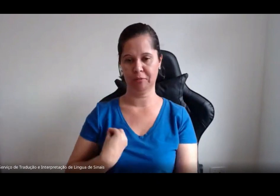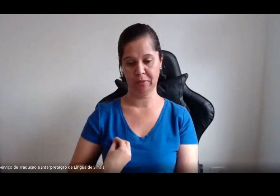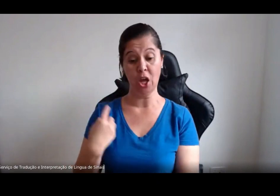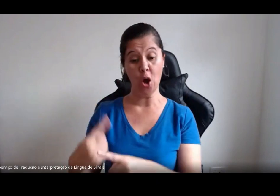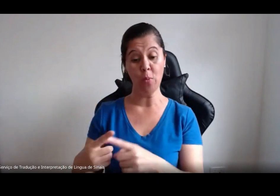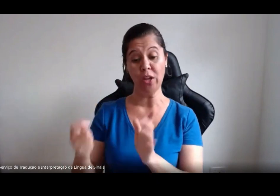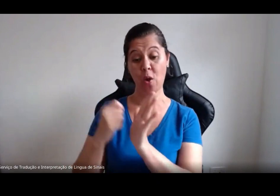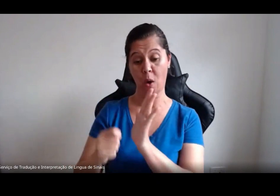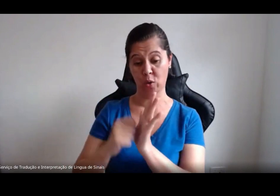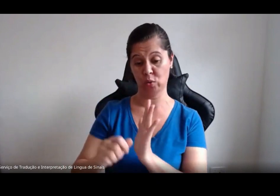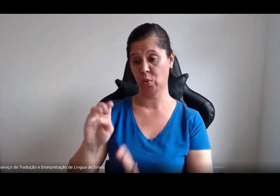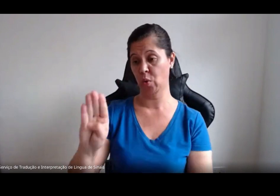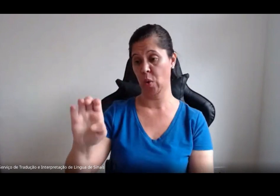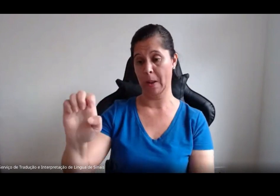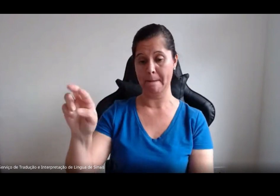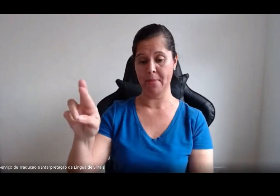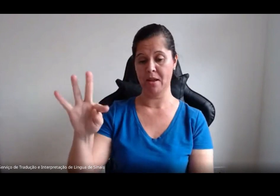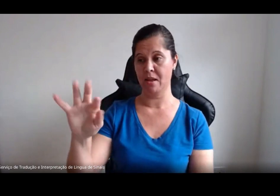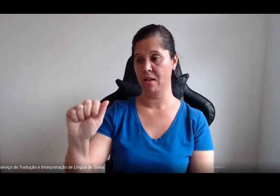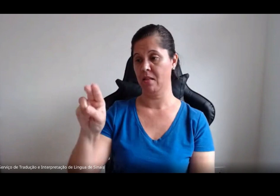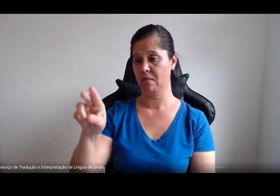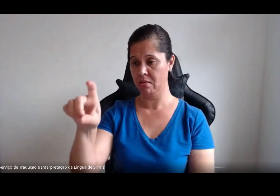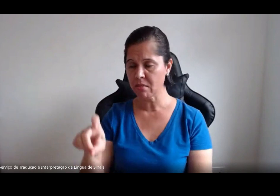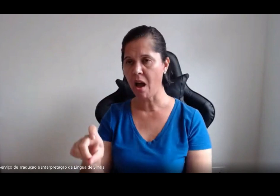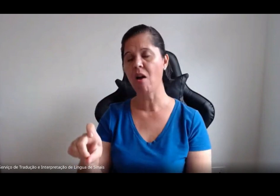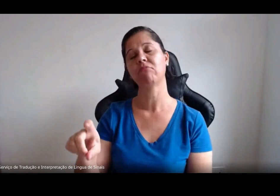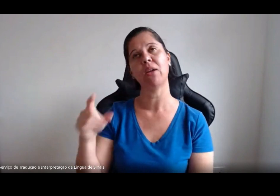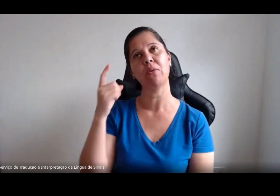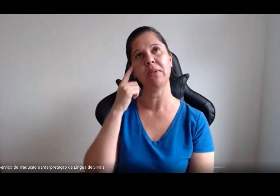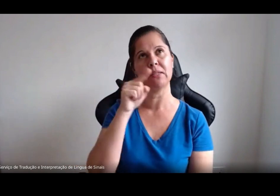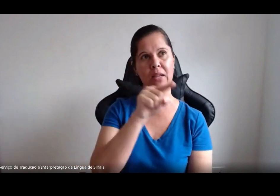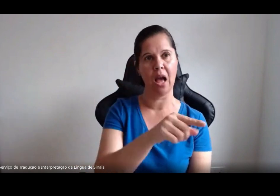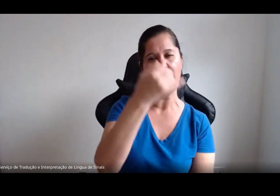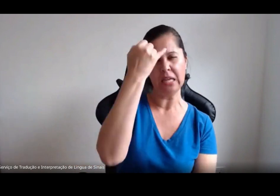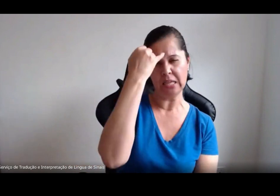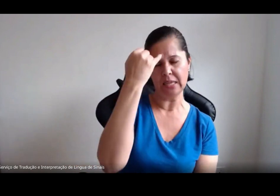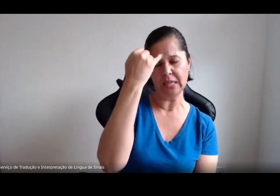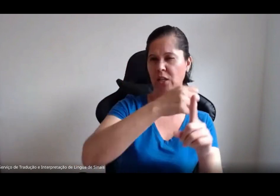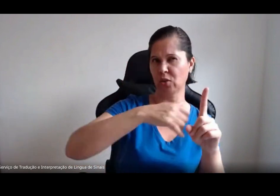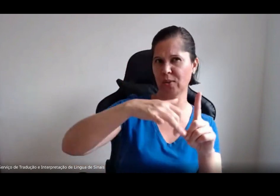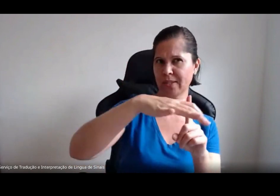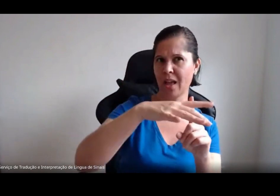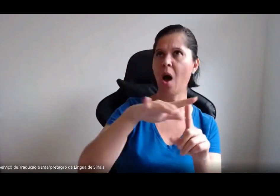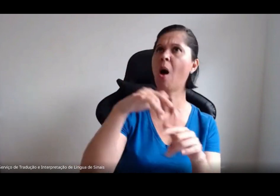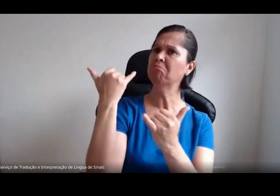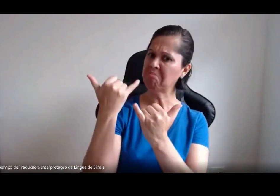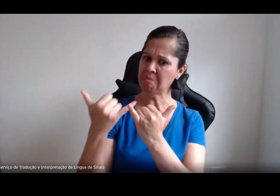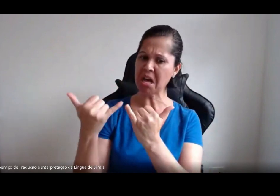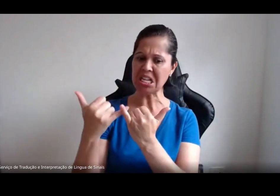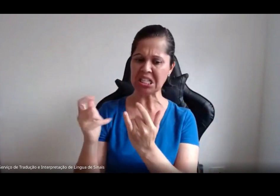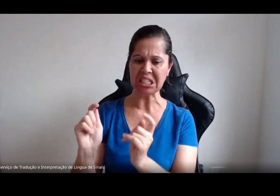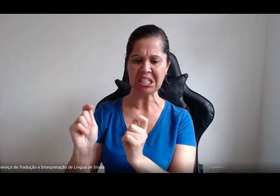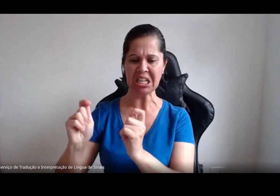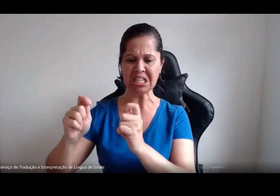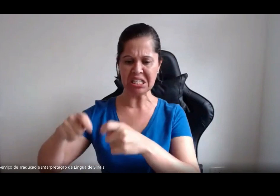porque percebi, em Berthaud, que algumas das suas ideias, como sociólogo, aproximavam-se das